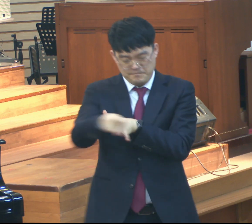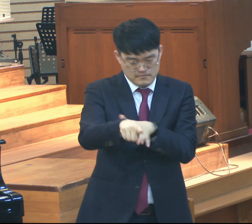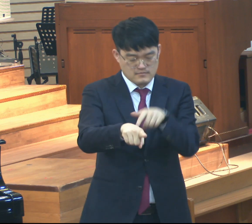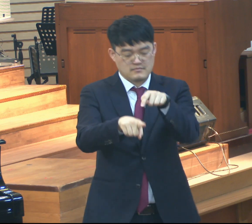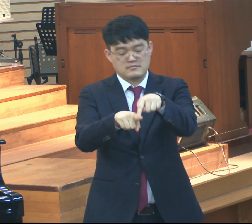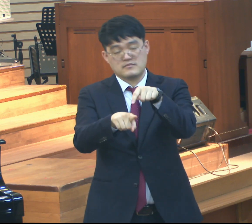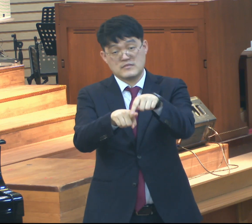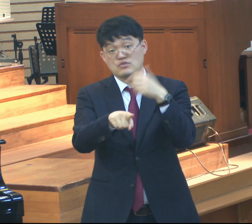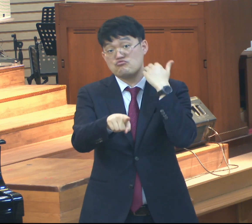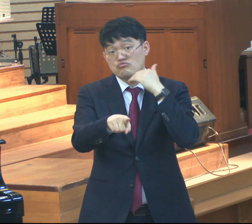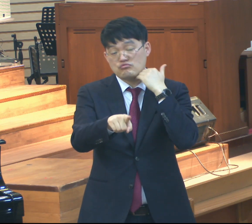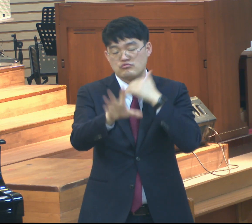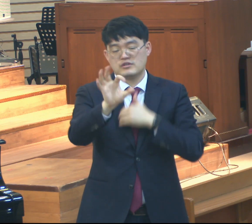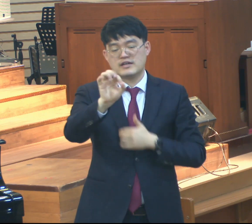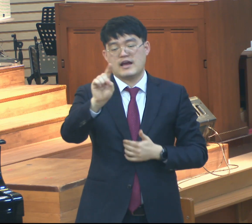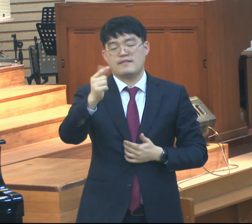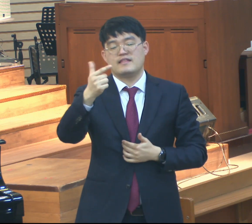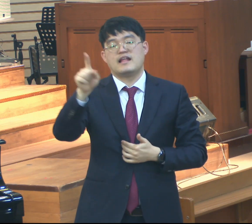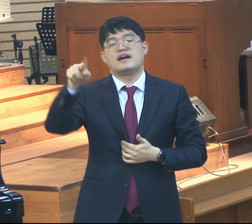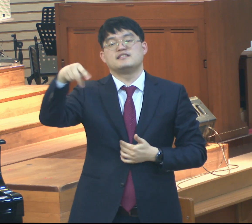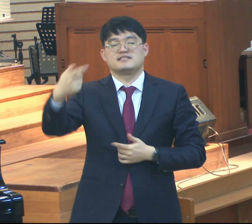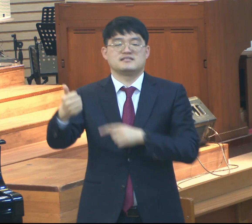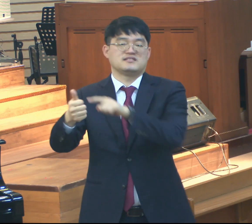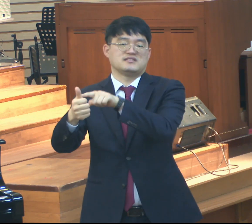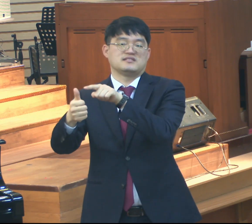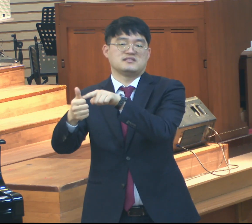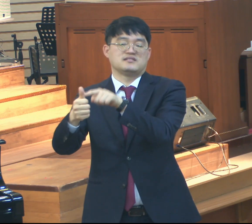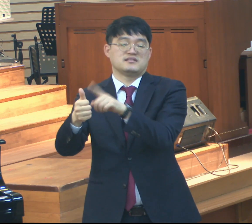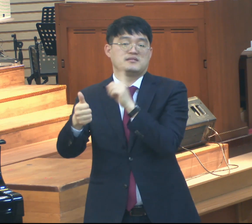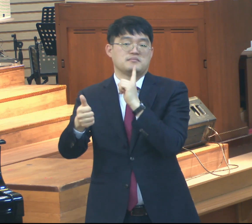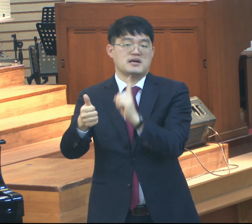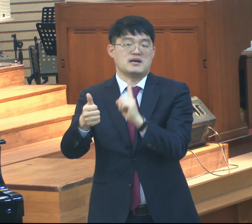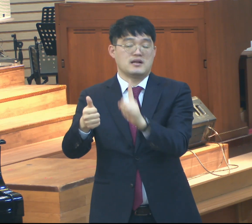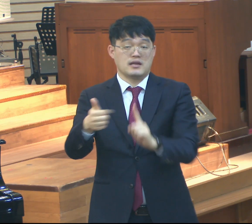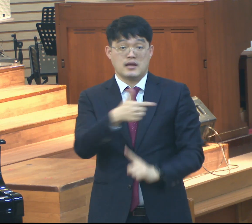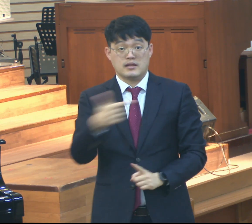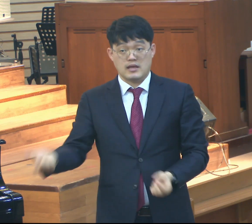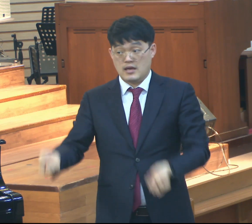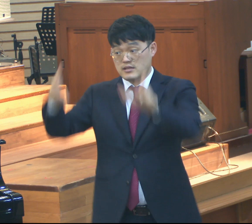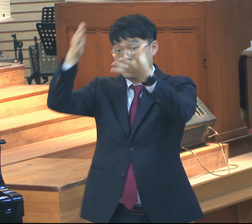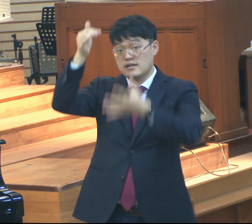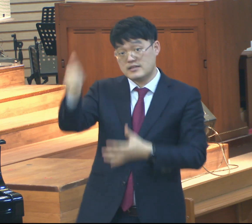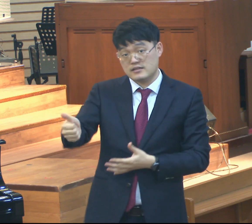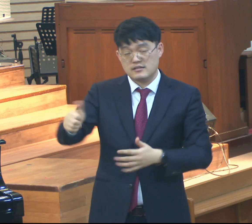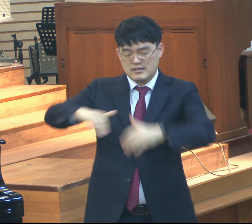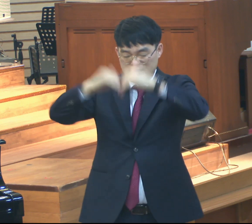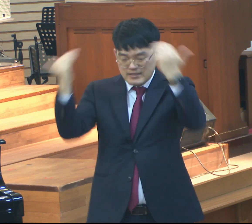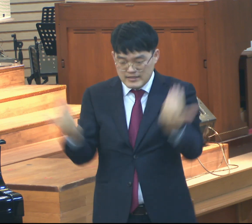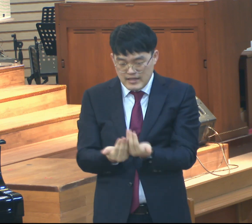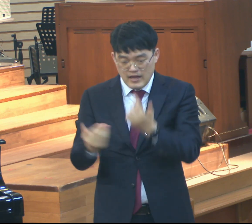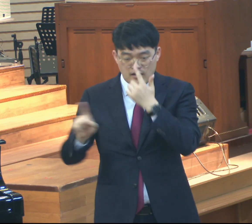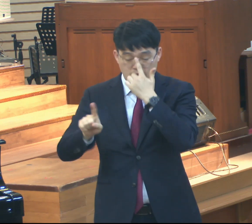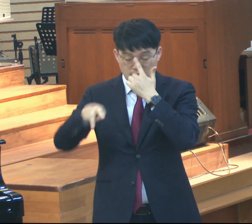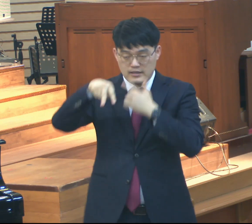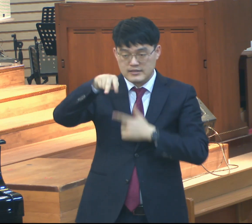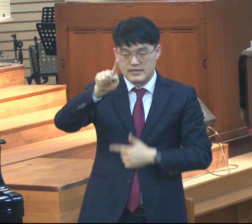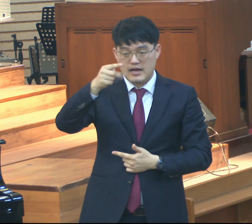사실을 발견할 수가 있습니다. 대제사장들은 다 사두개파에 소속되어 있는